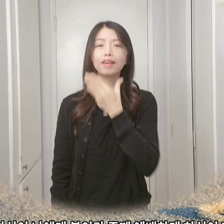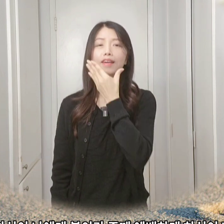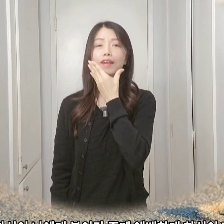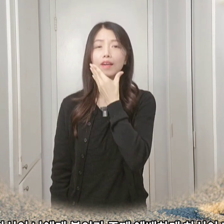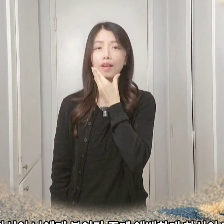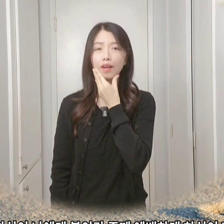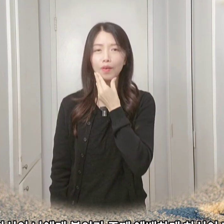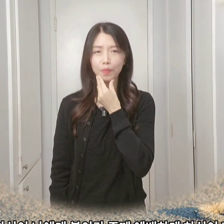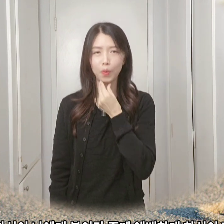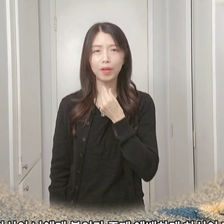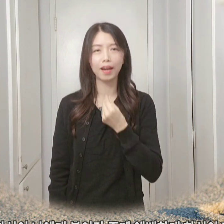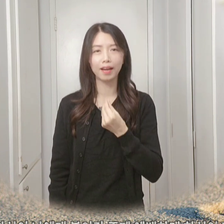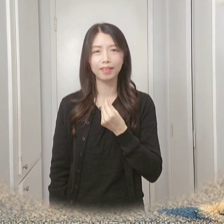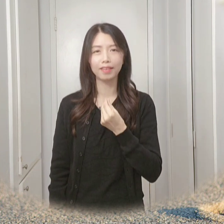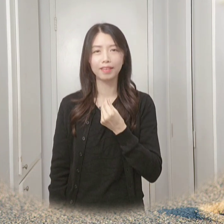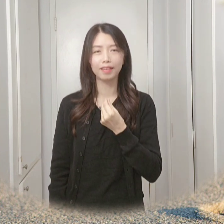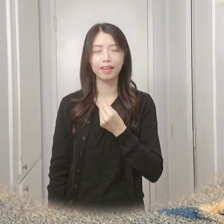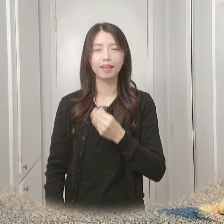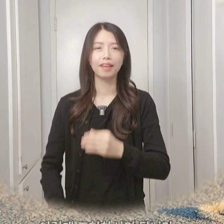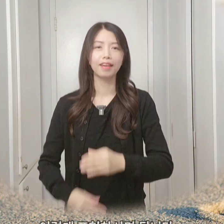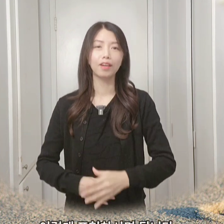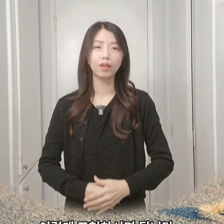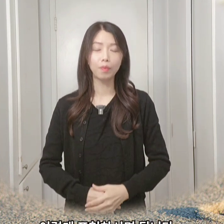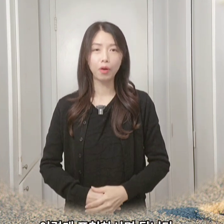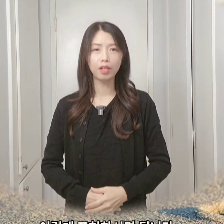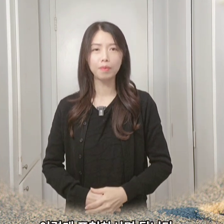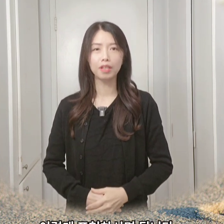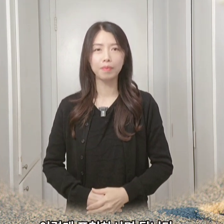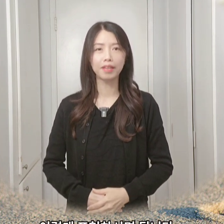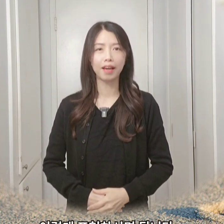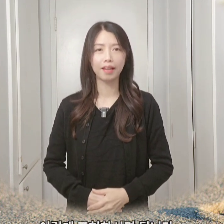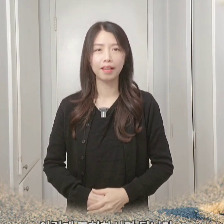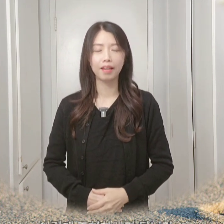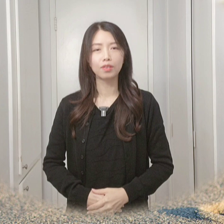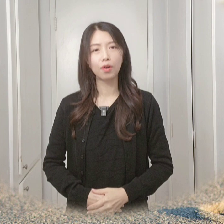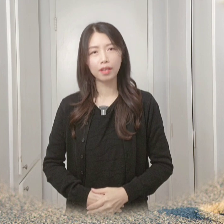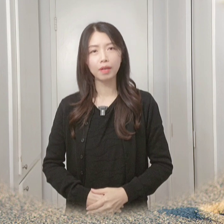나에게 복이라. 이렇게 표현하시면